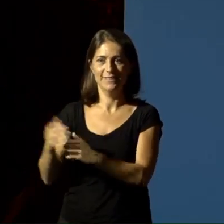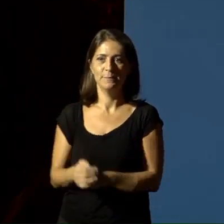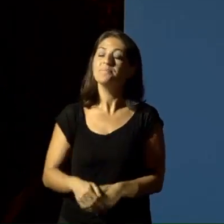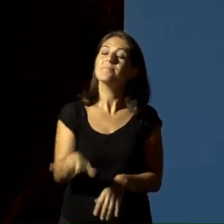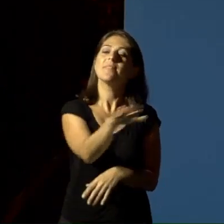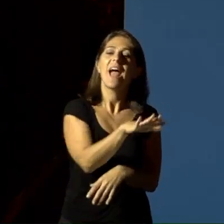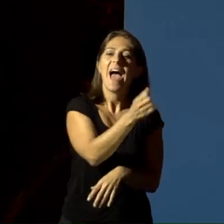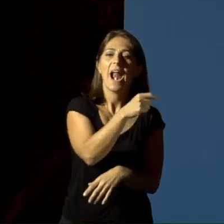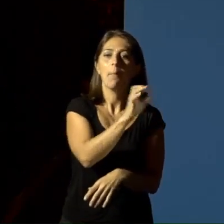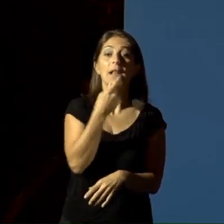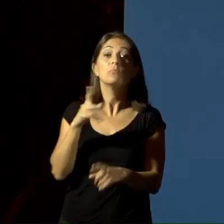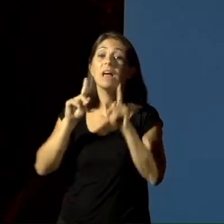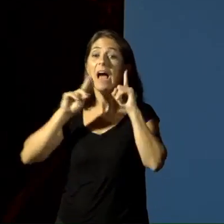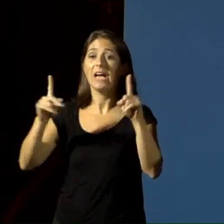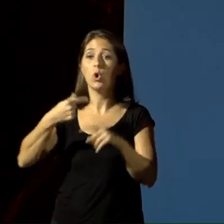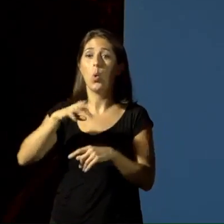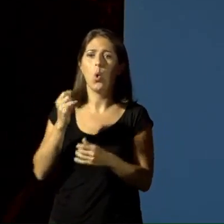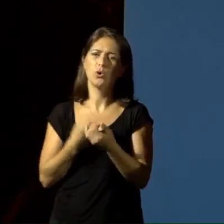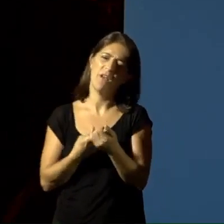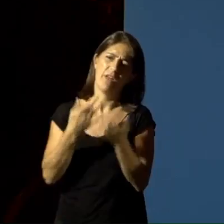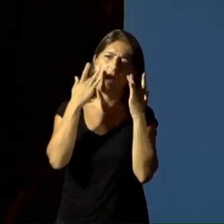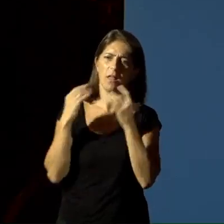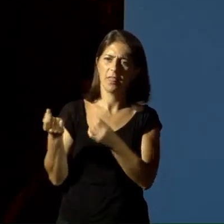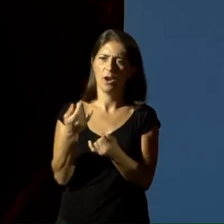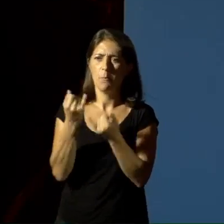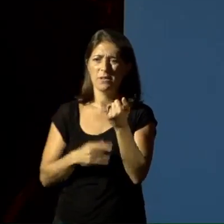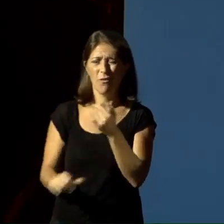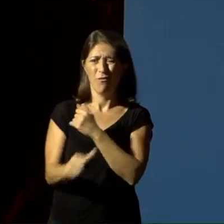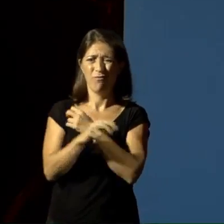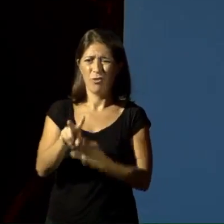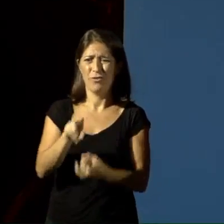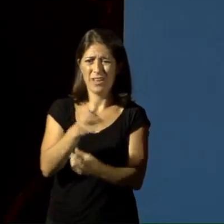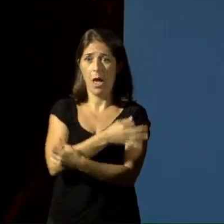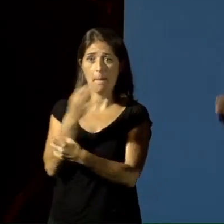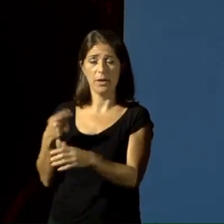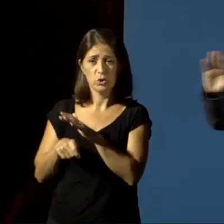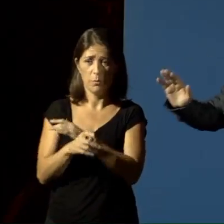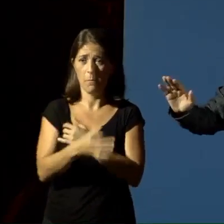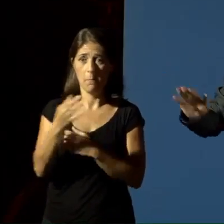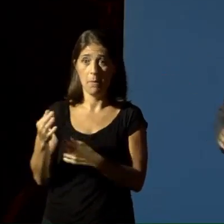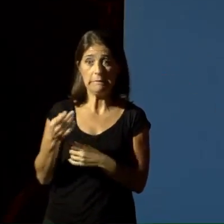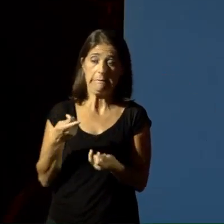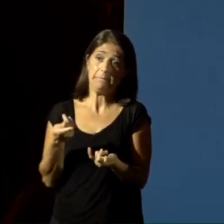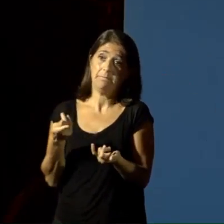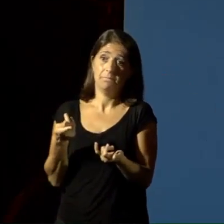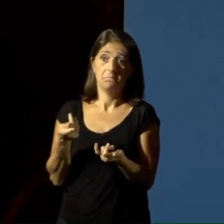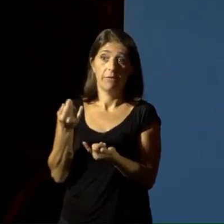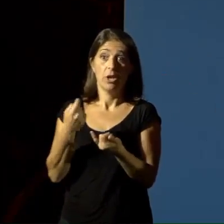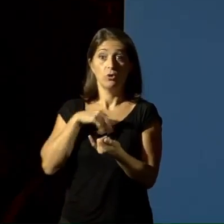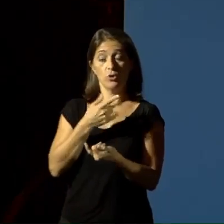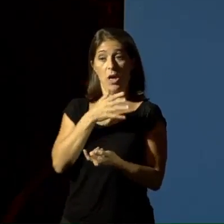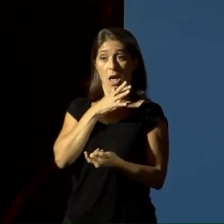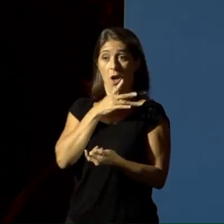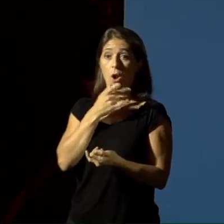Arrabaldes de Posío, caso Gürtel, blanqueo de capitais, fraude fiscal, soborno e tráfico de influencias. Restringiremos